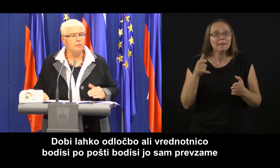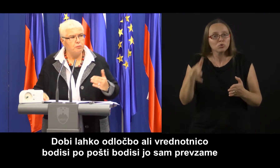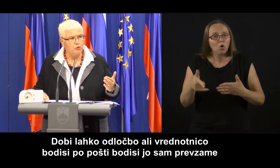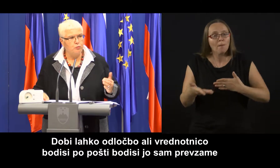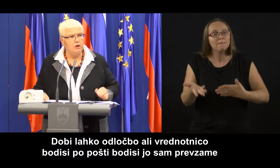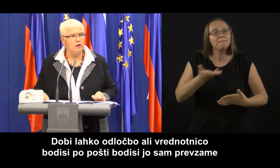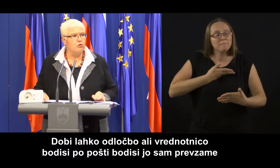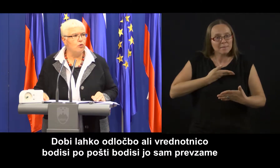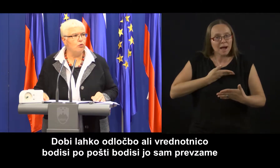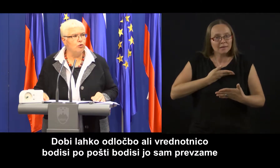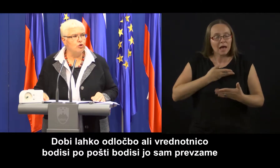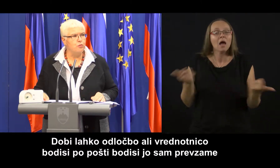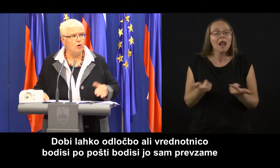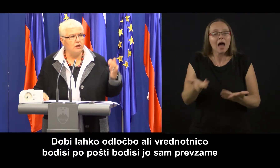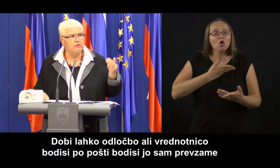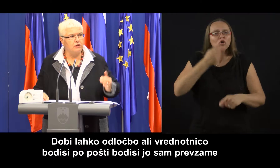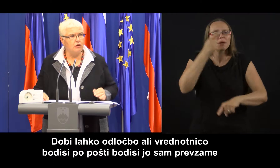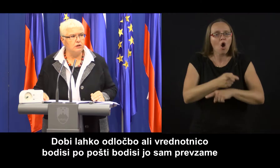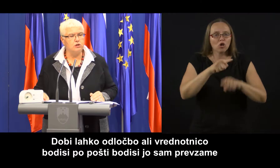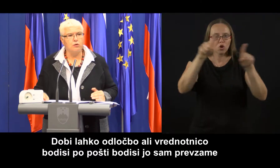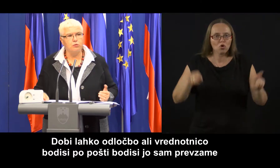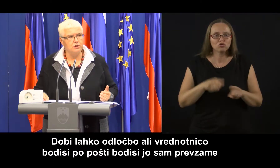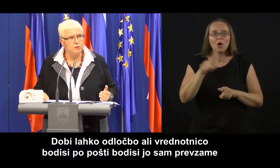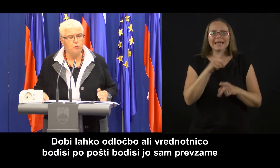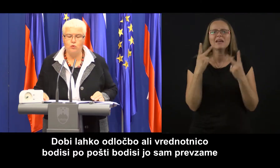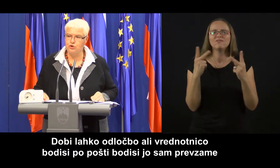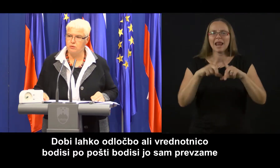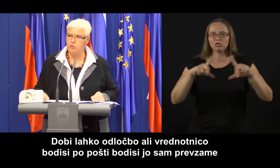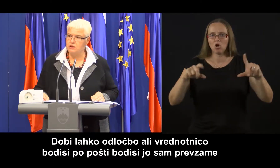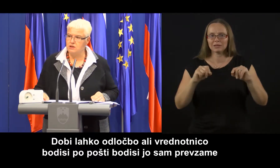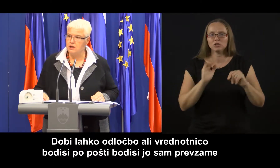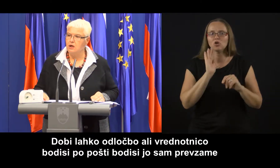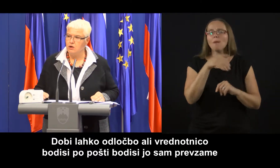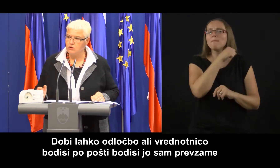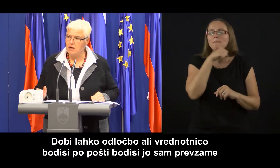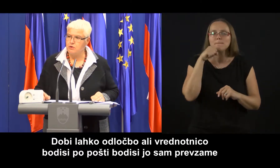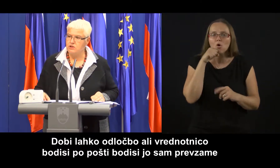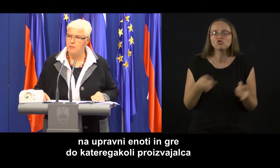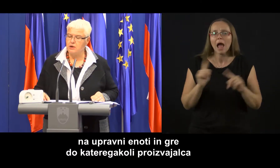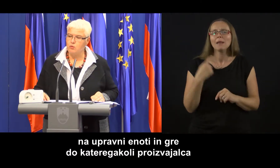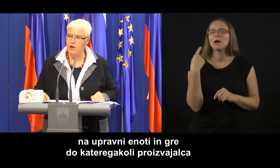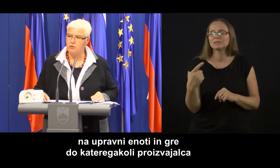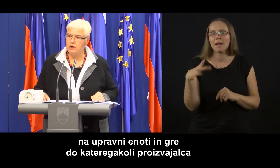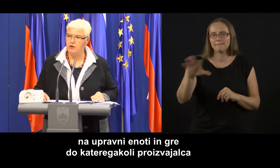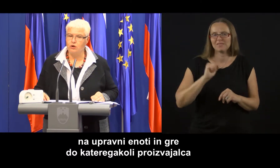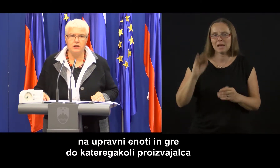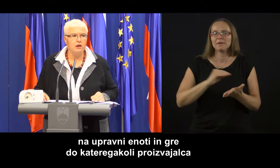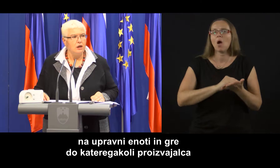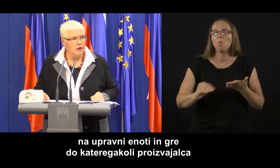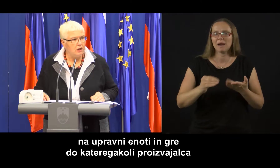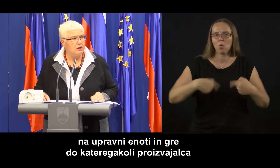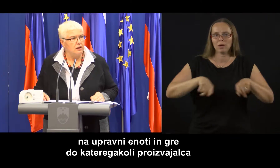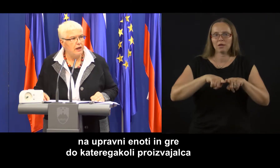pripada, dobi lahko odločbo in vrednotnico, bodi si po pošti, bodi si jo sam prevzame na upravni